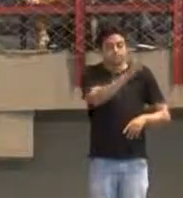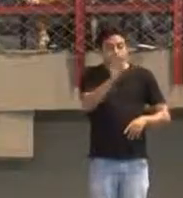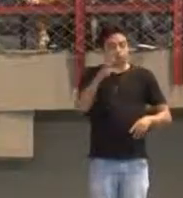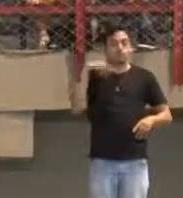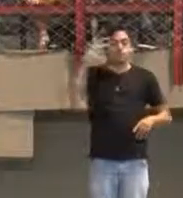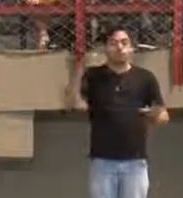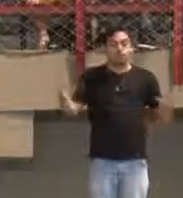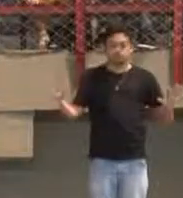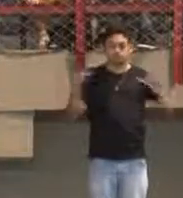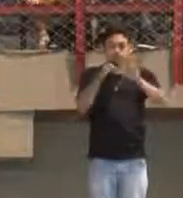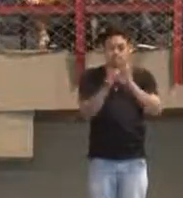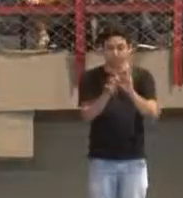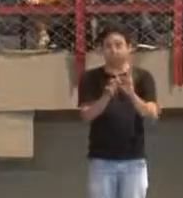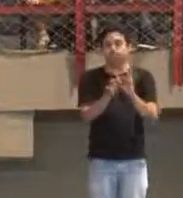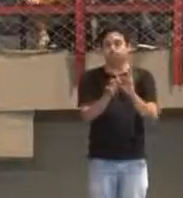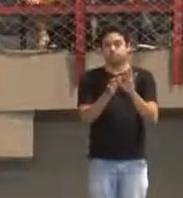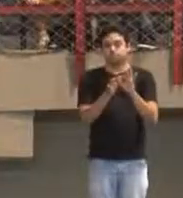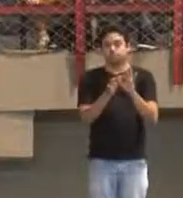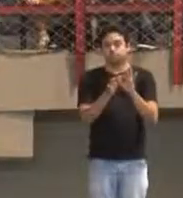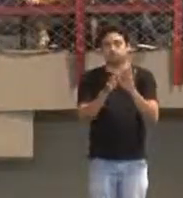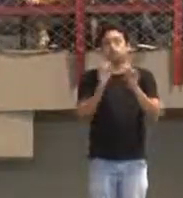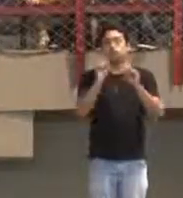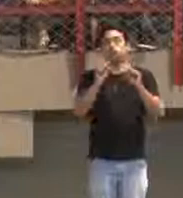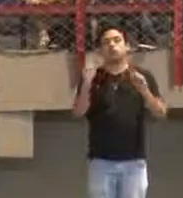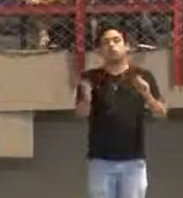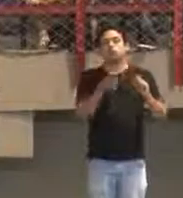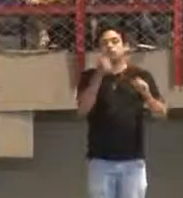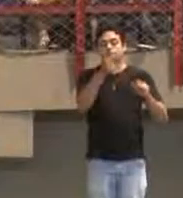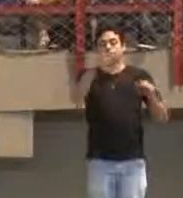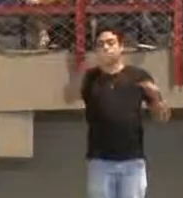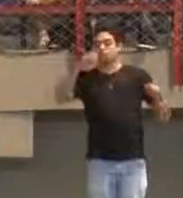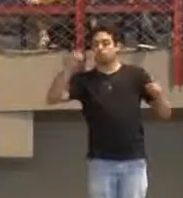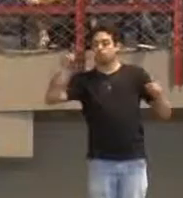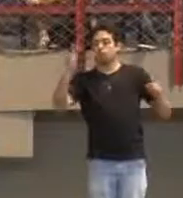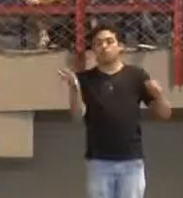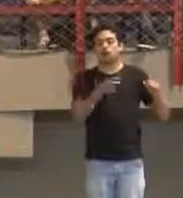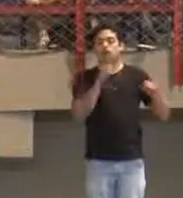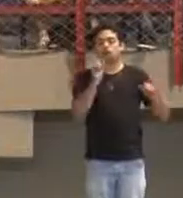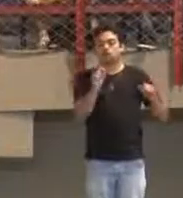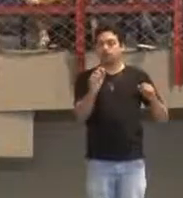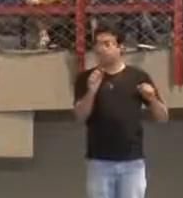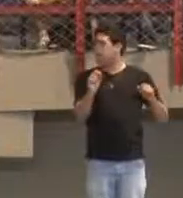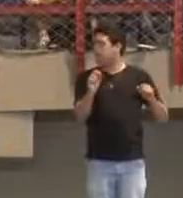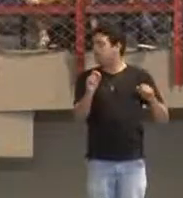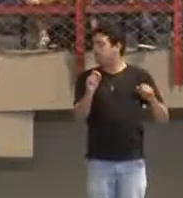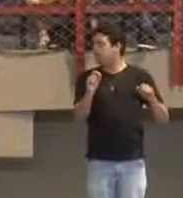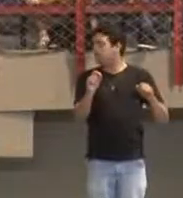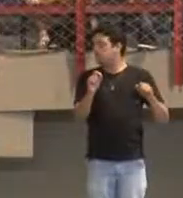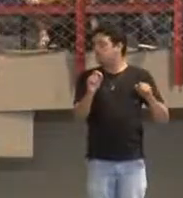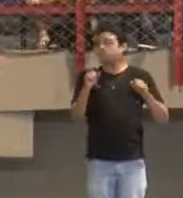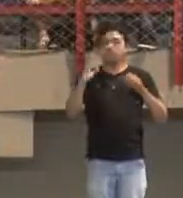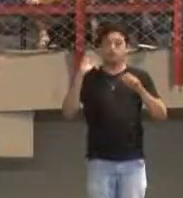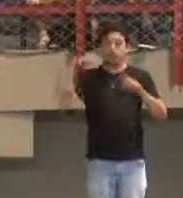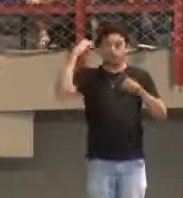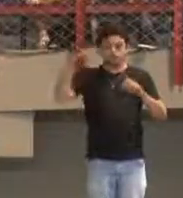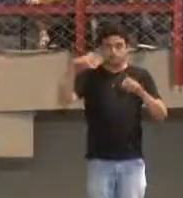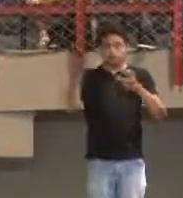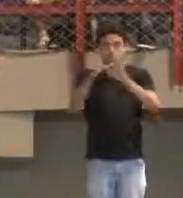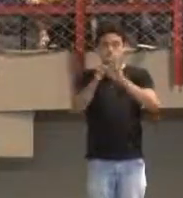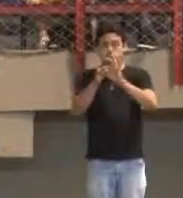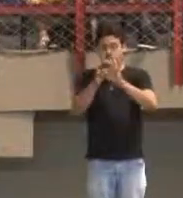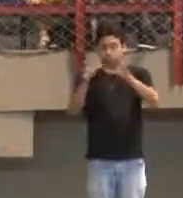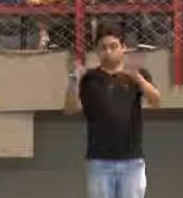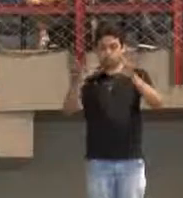estavam juntas. O que acontece em 1400? A música vai para